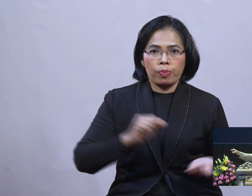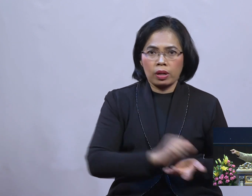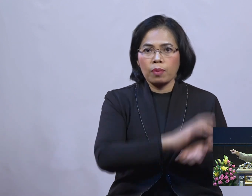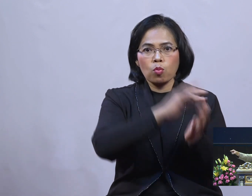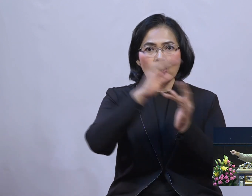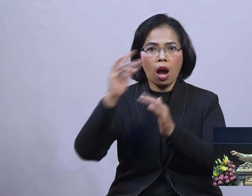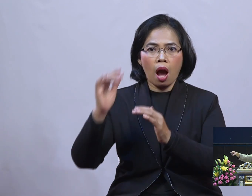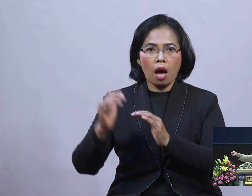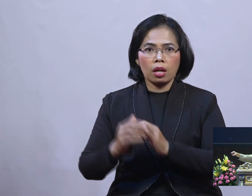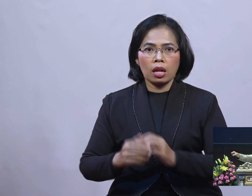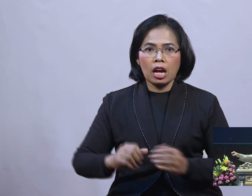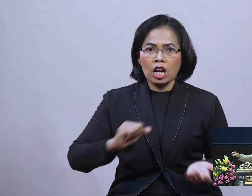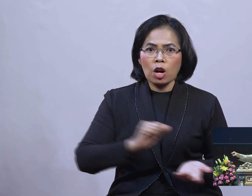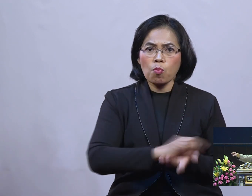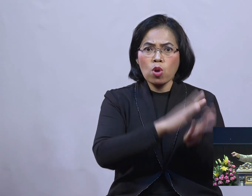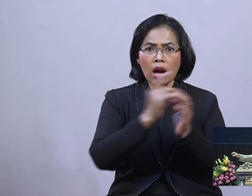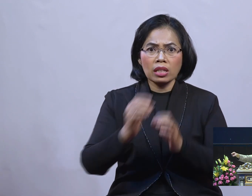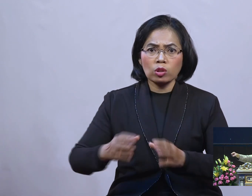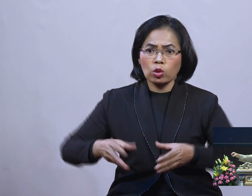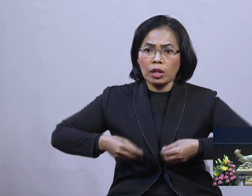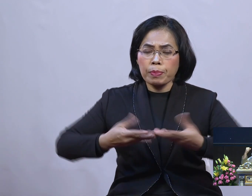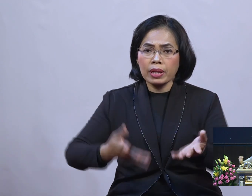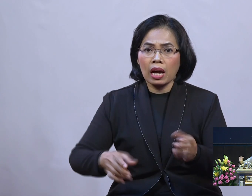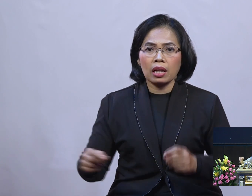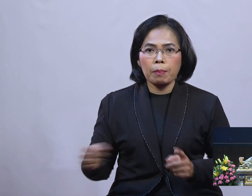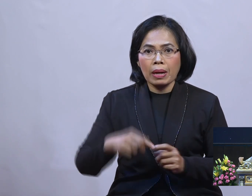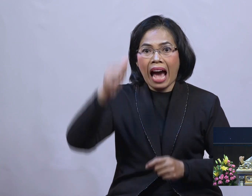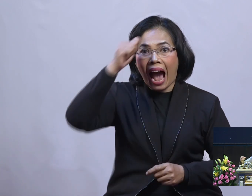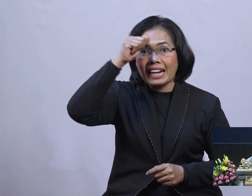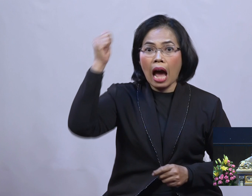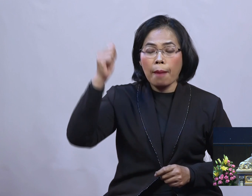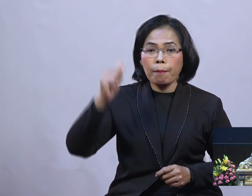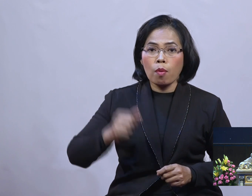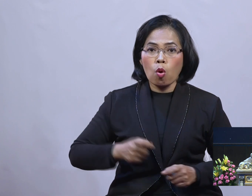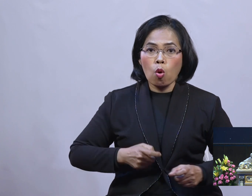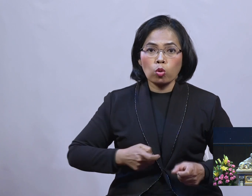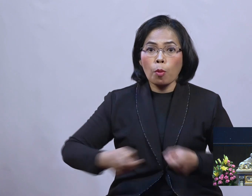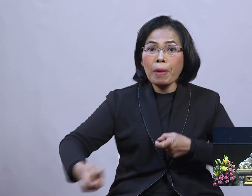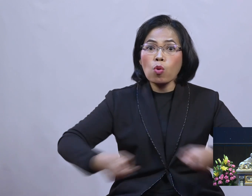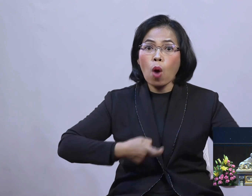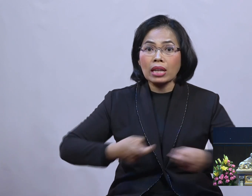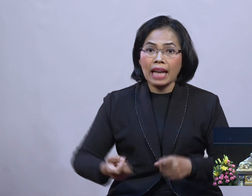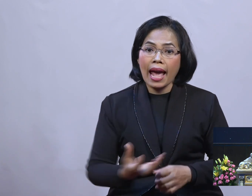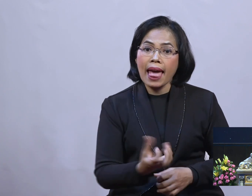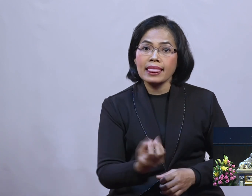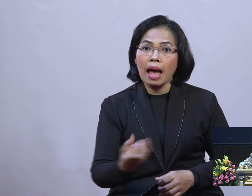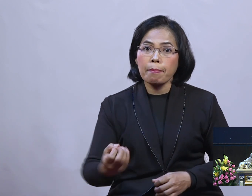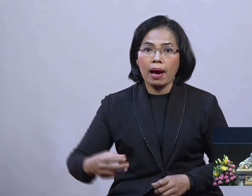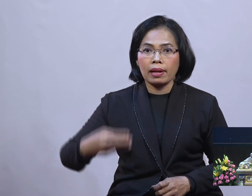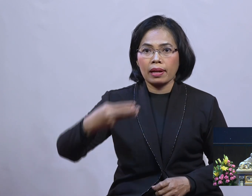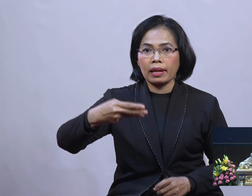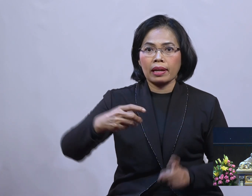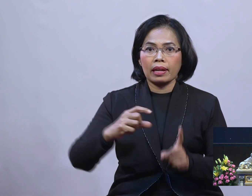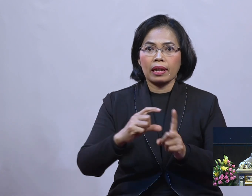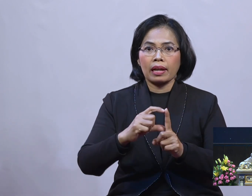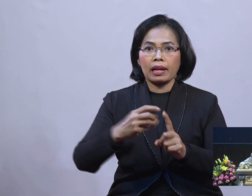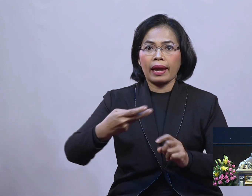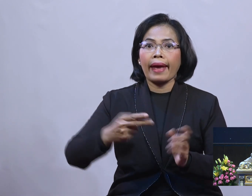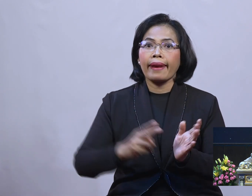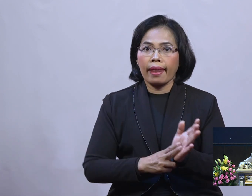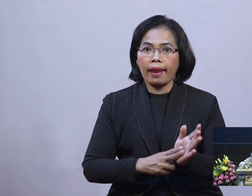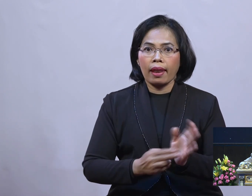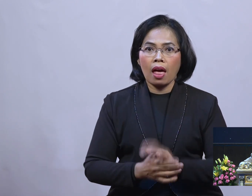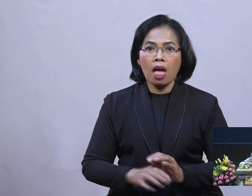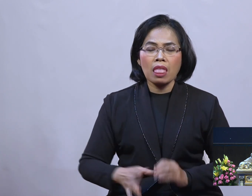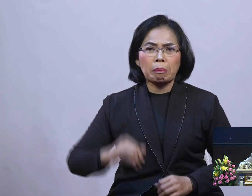diberikan kepada Adam Hai untuk menguasai Taman Eden f-secure kemudian